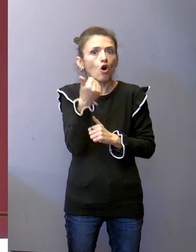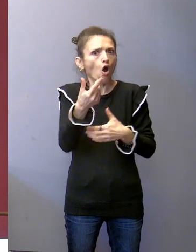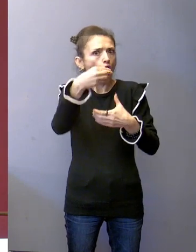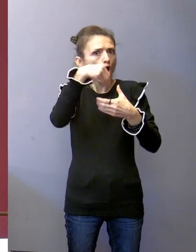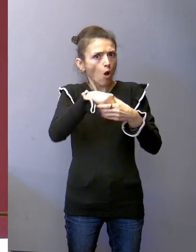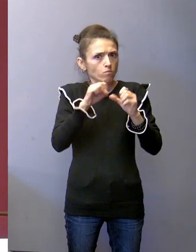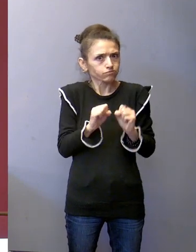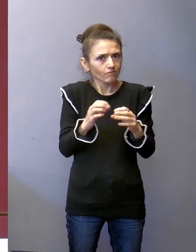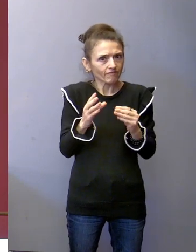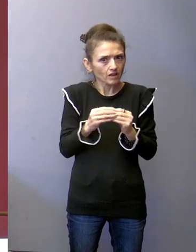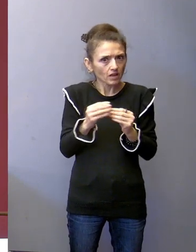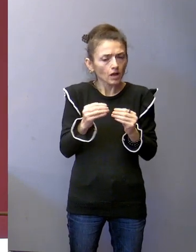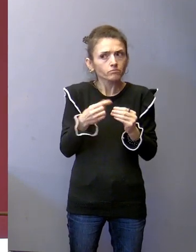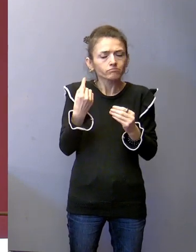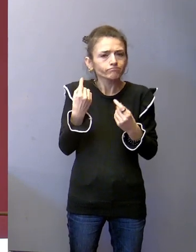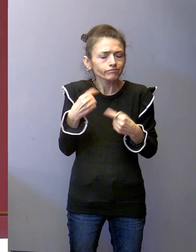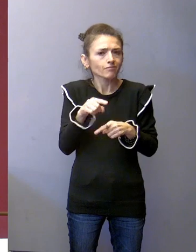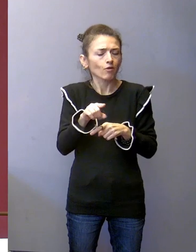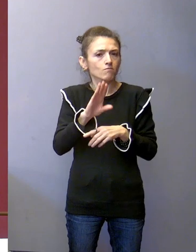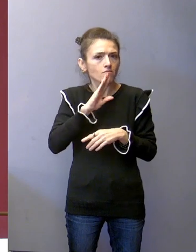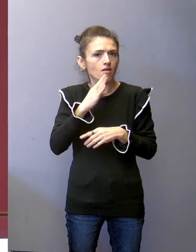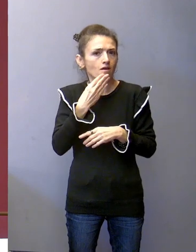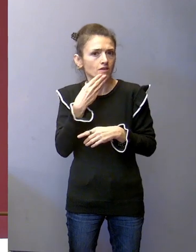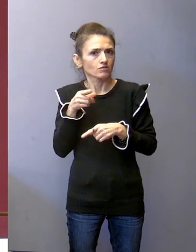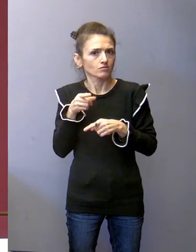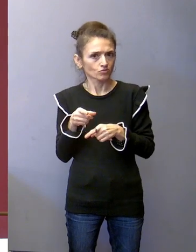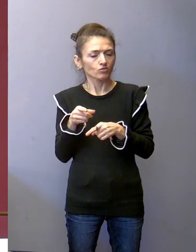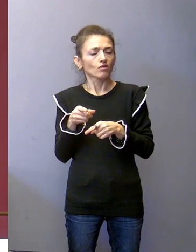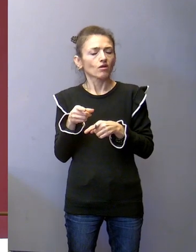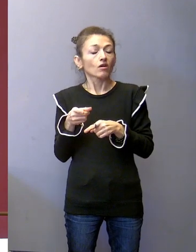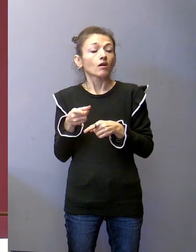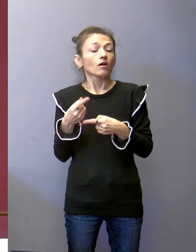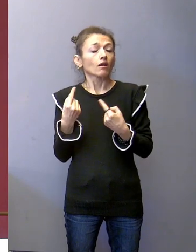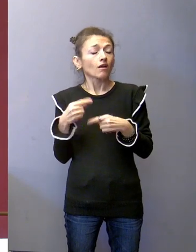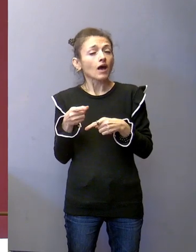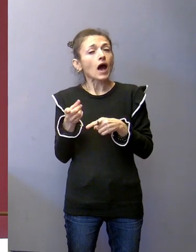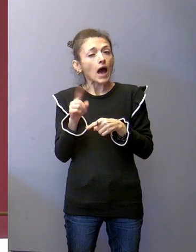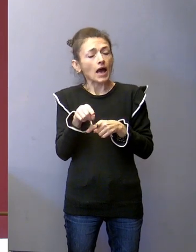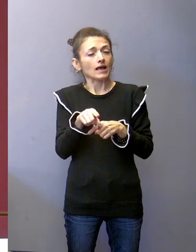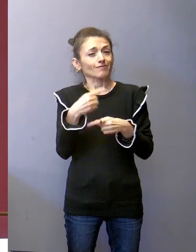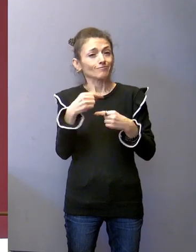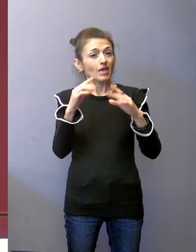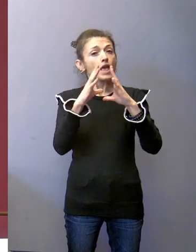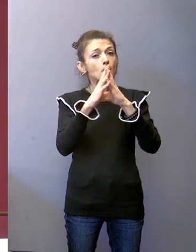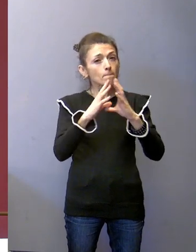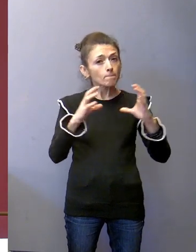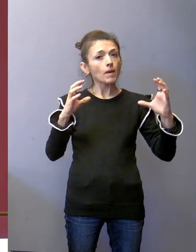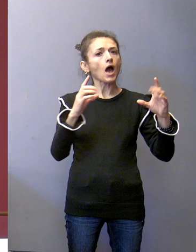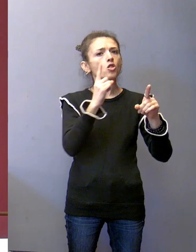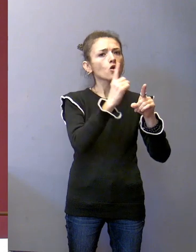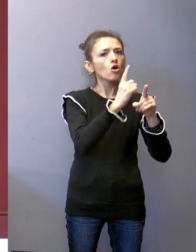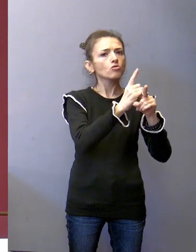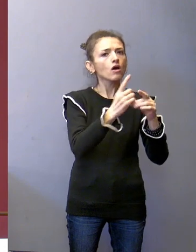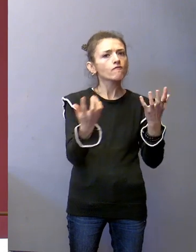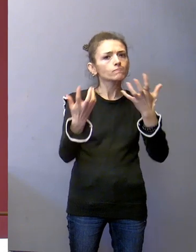non è uno svantaggio ma anzitutto ne convengo con lei deve essere un impianto che noi dobbiamo assolutamente raccordare con